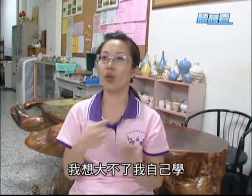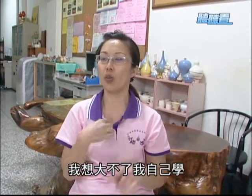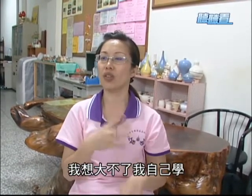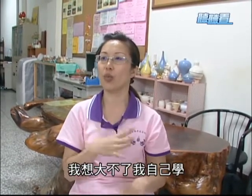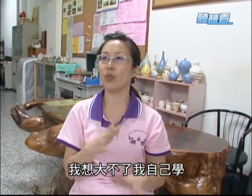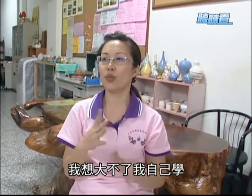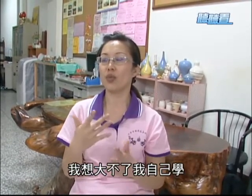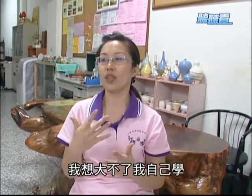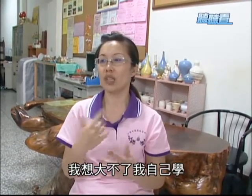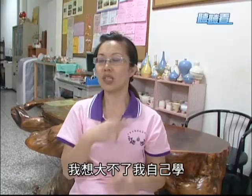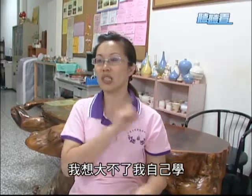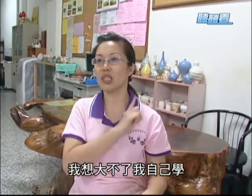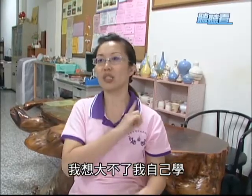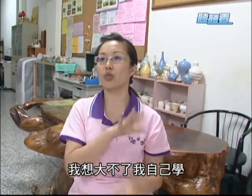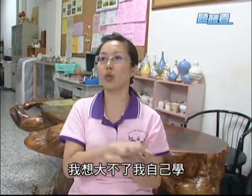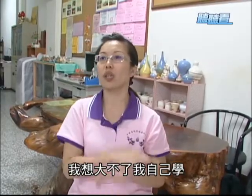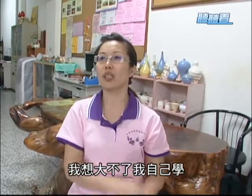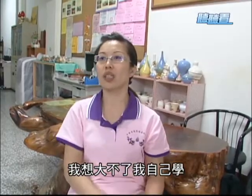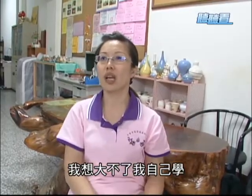就一个人了。 啊， 听 到。